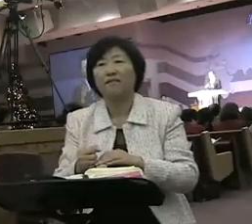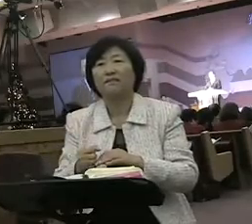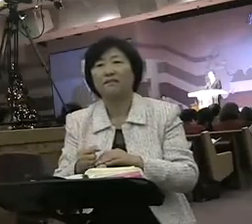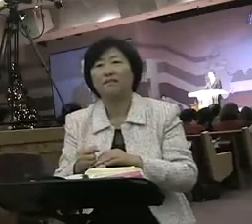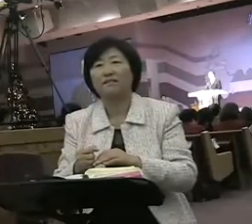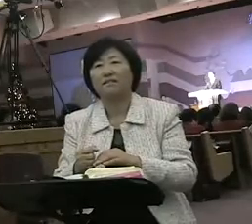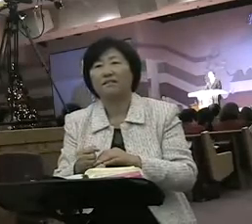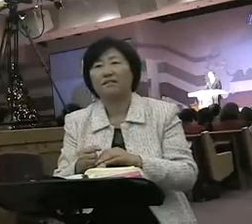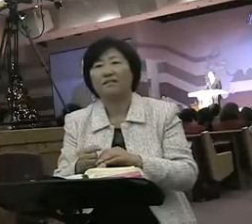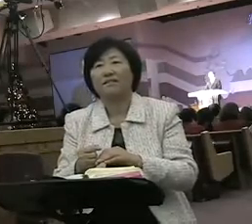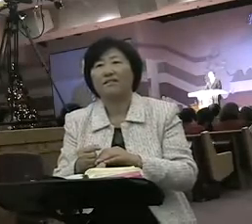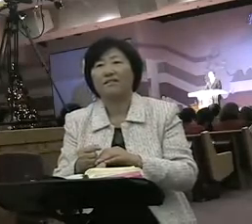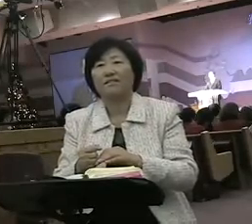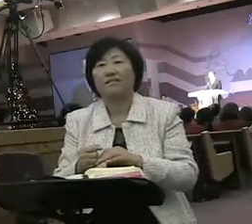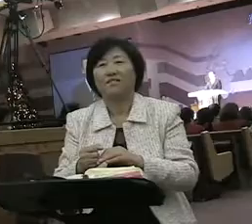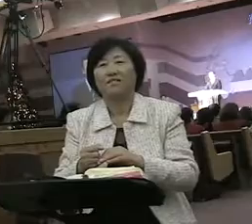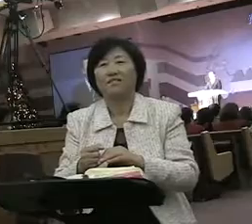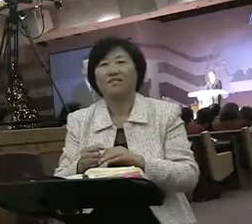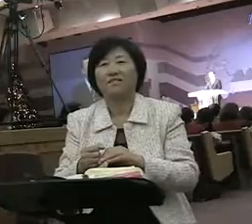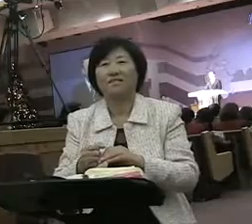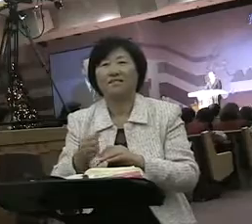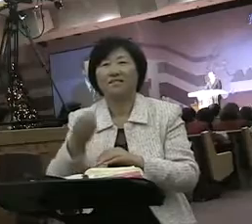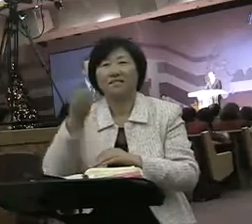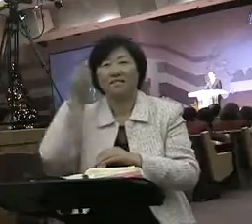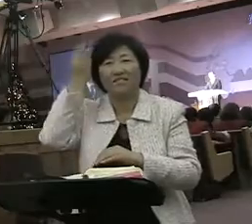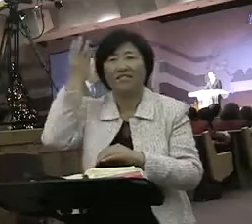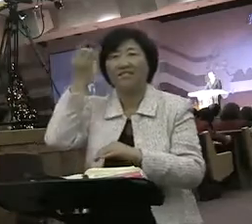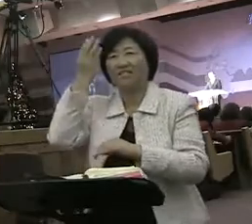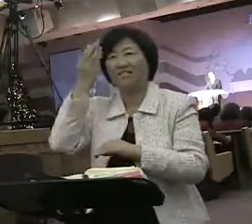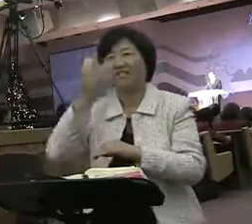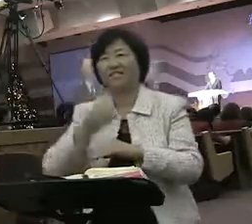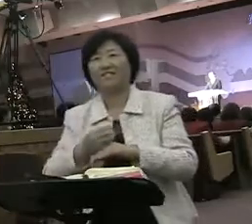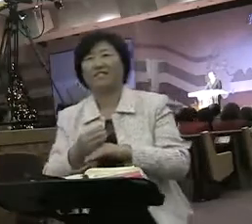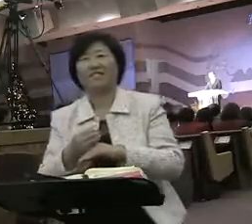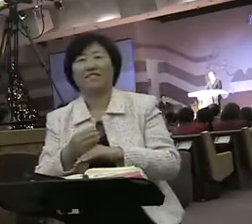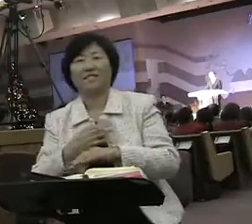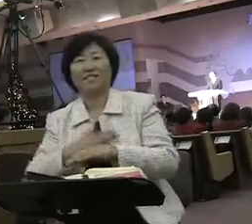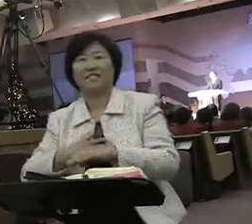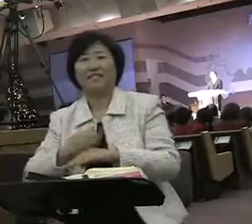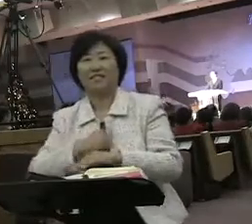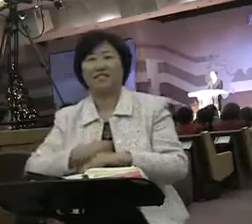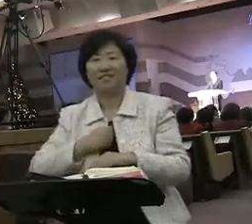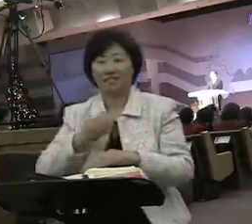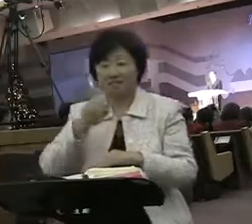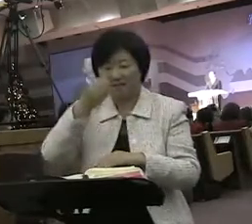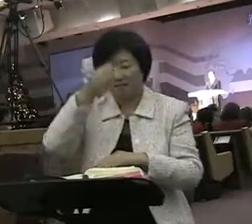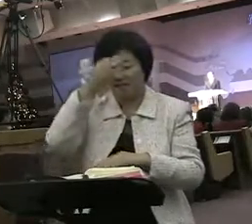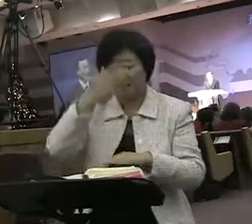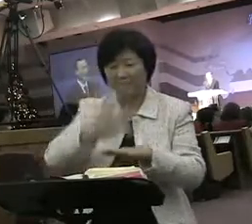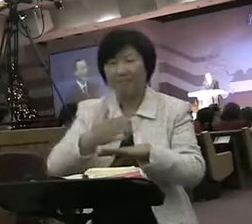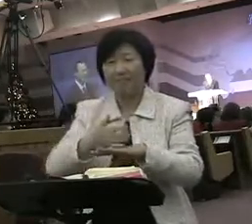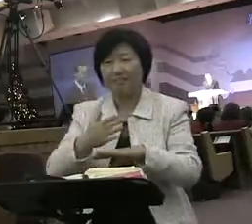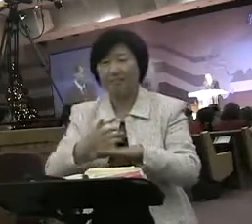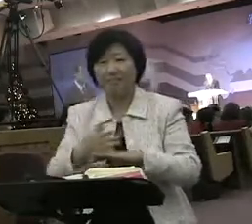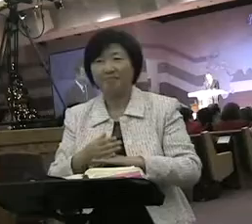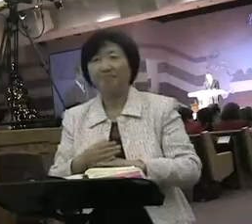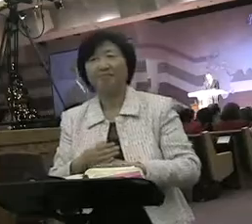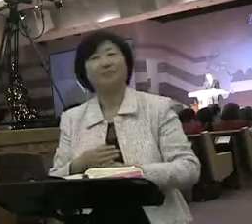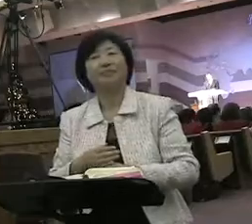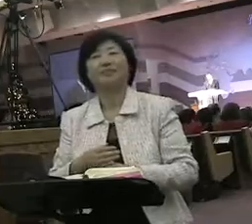선물을 받아주시고 또한 교회에 여러 가지 그 등록 절차 외에 많은 것들을 여러분들에게